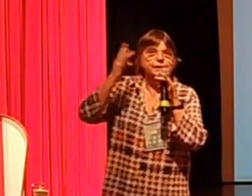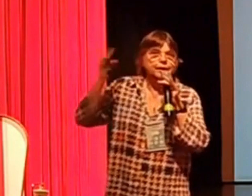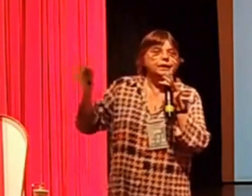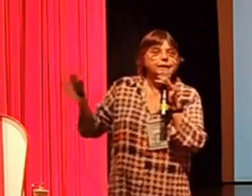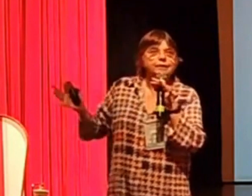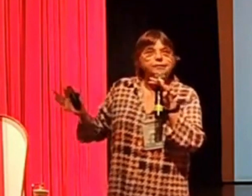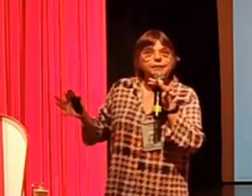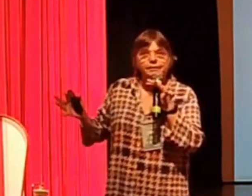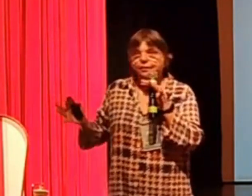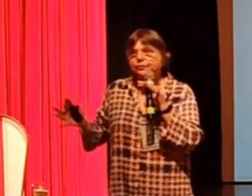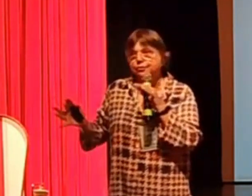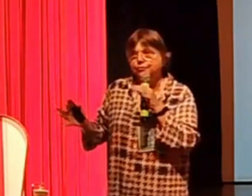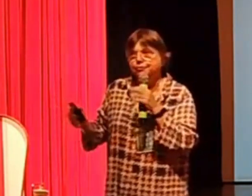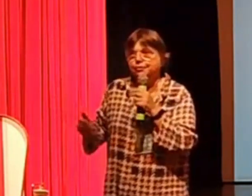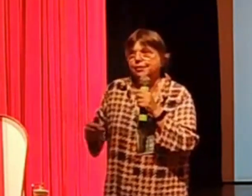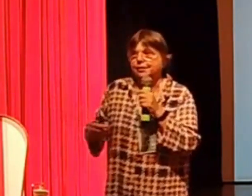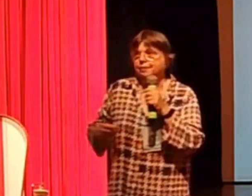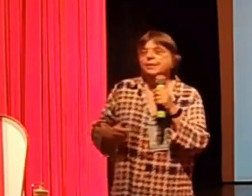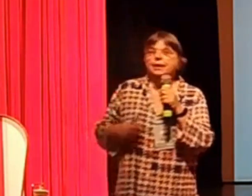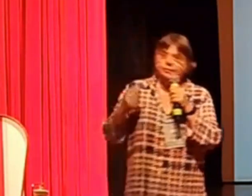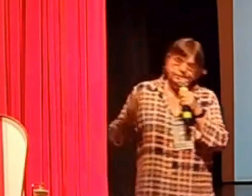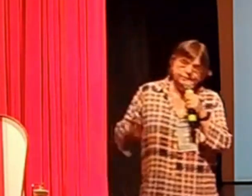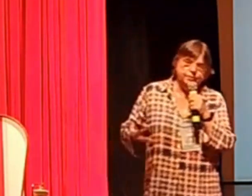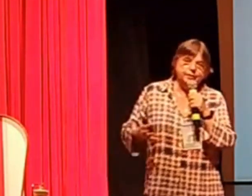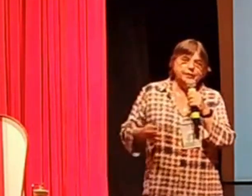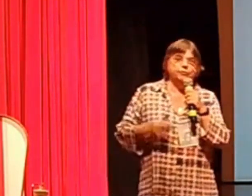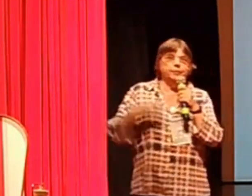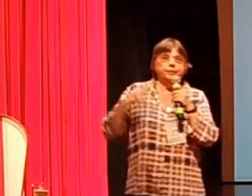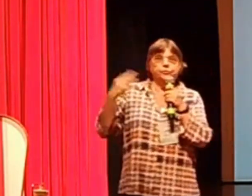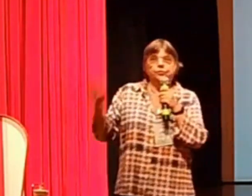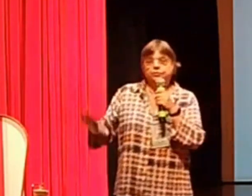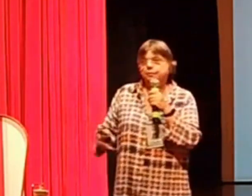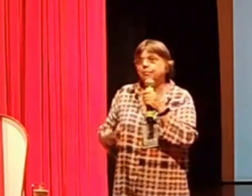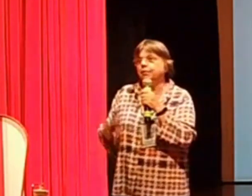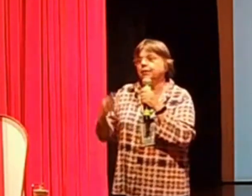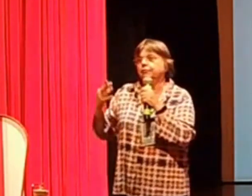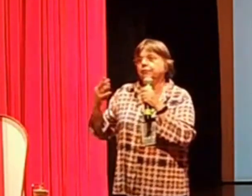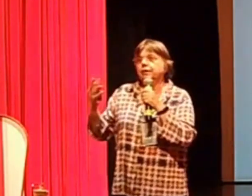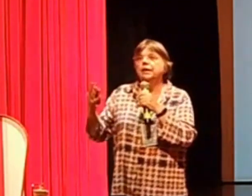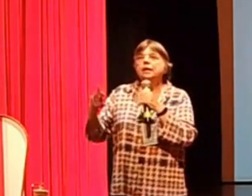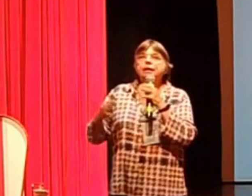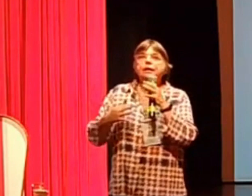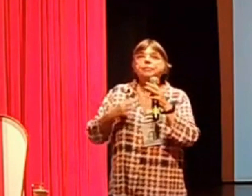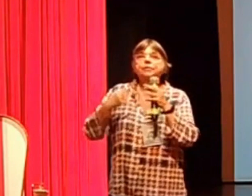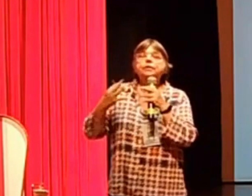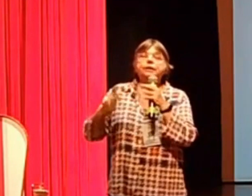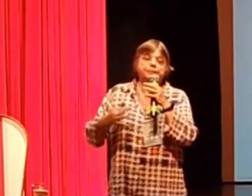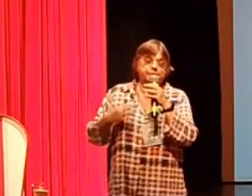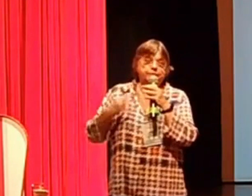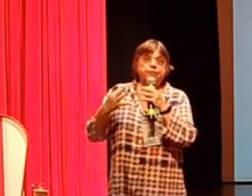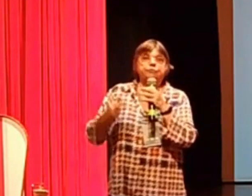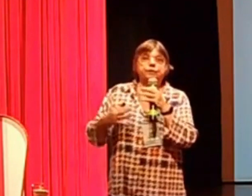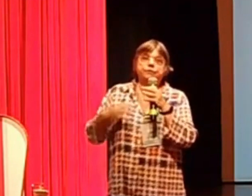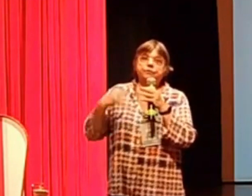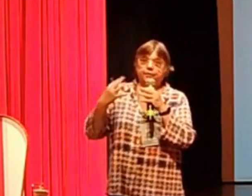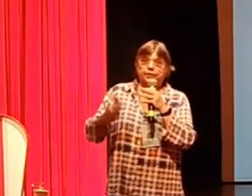não tem grandes atrativos, mas vão estar informações, tem bibliografia, e na medida que a pesquisa for avançando, a